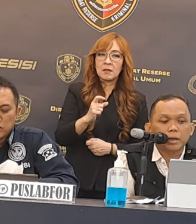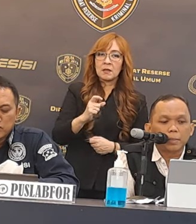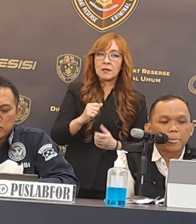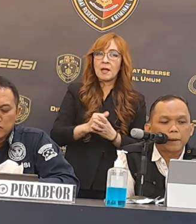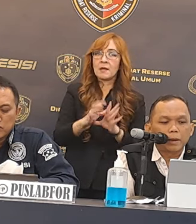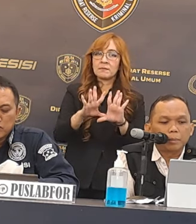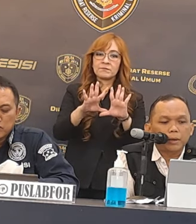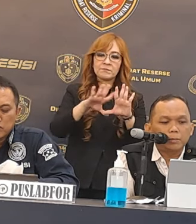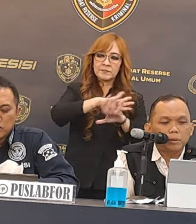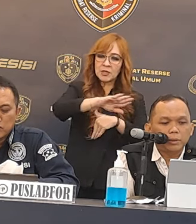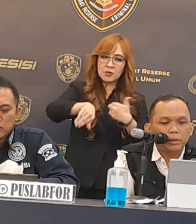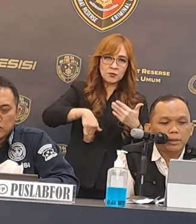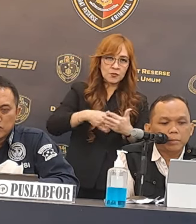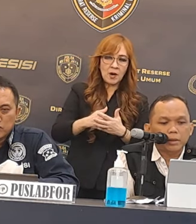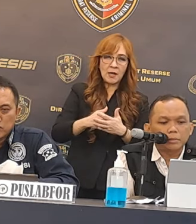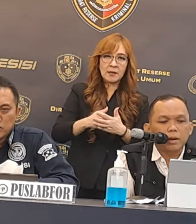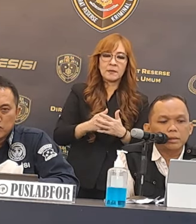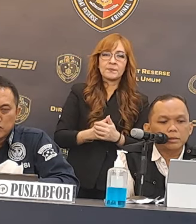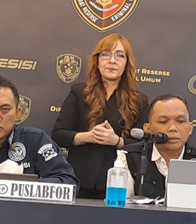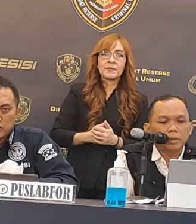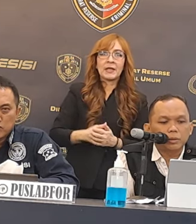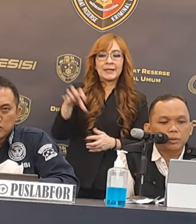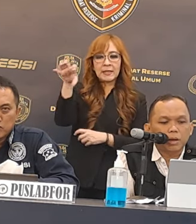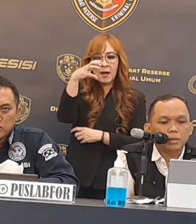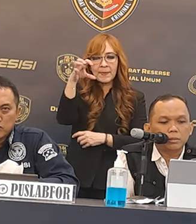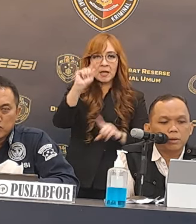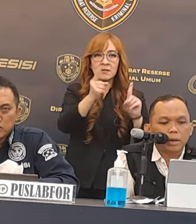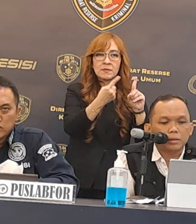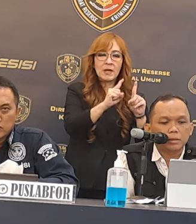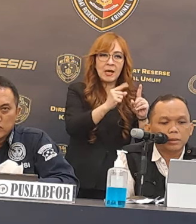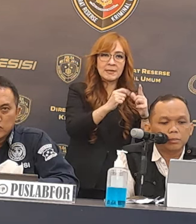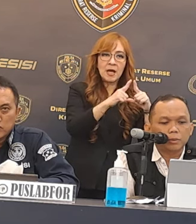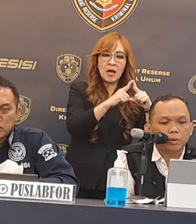keseluruhan saja. Pada momen di kamera 11, yaitu